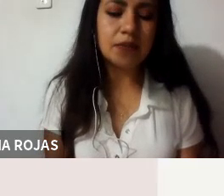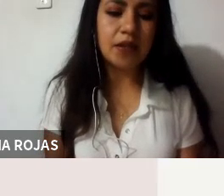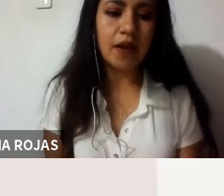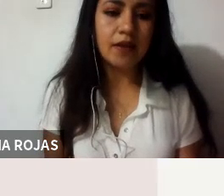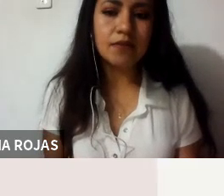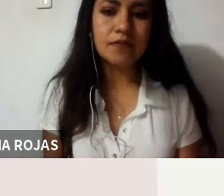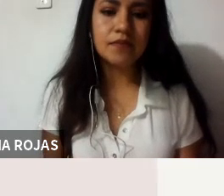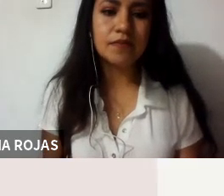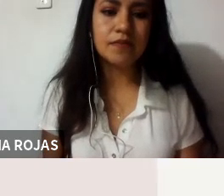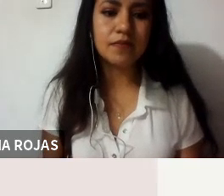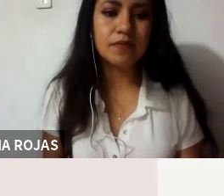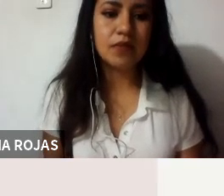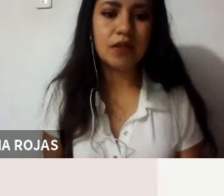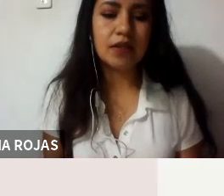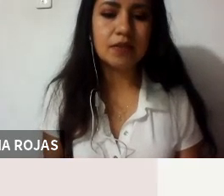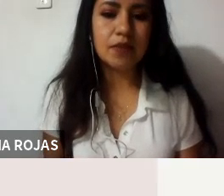Respirar,